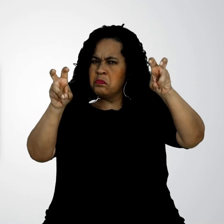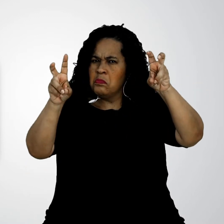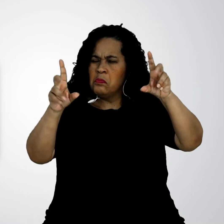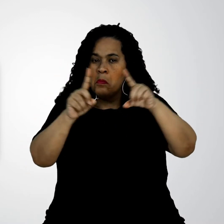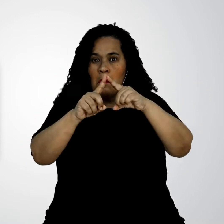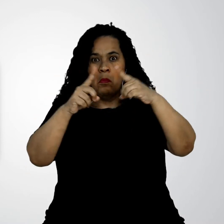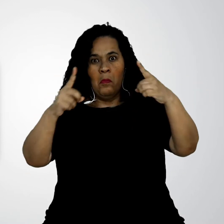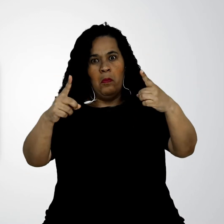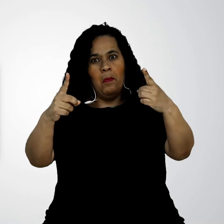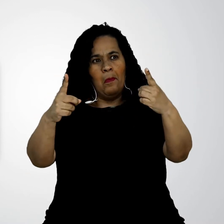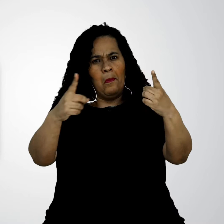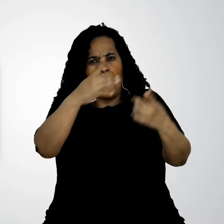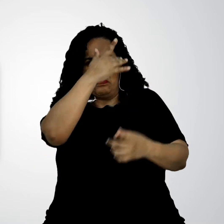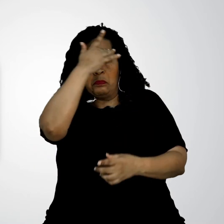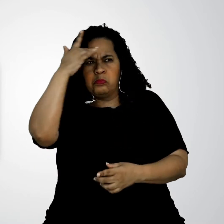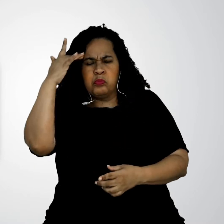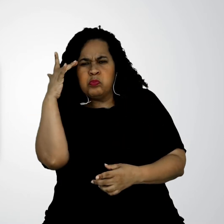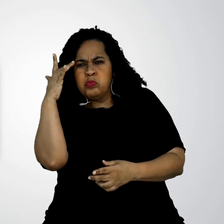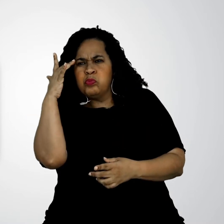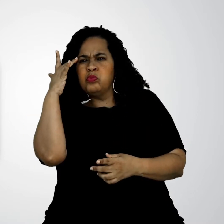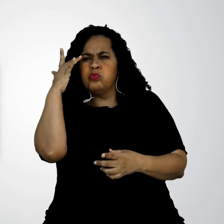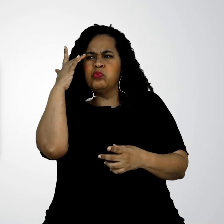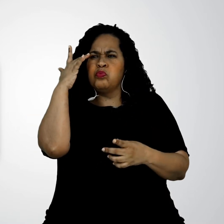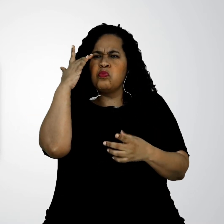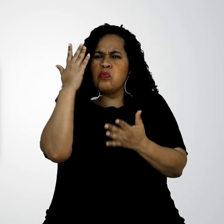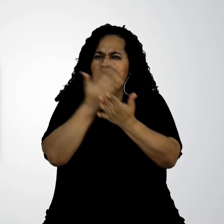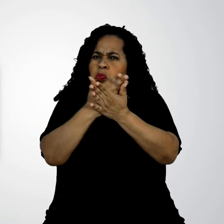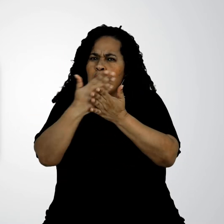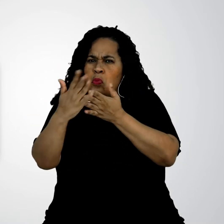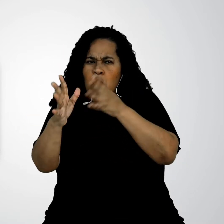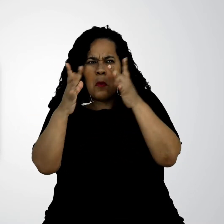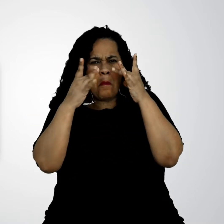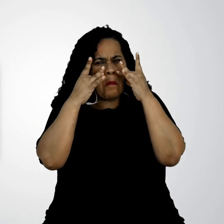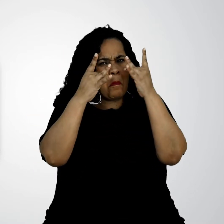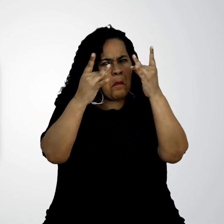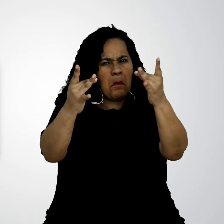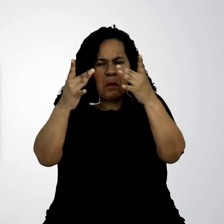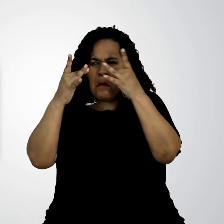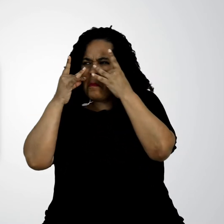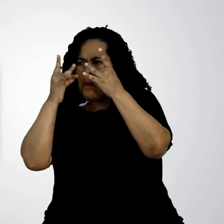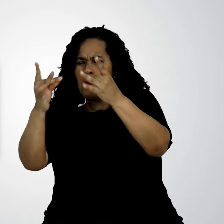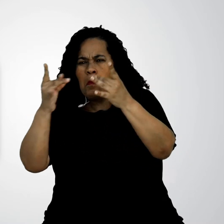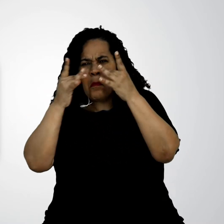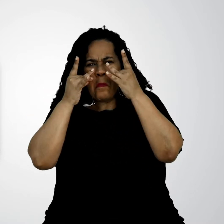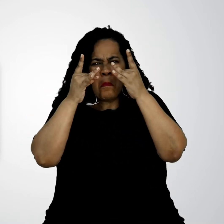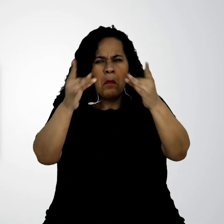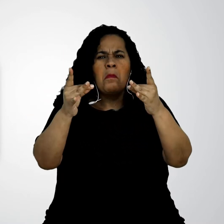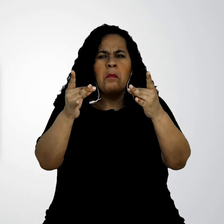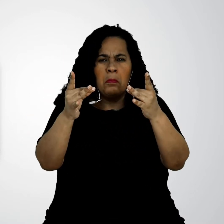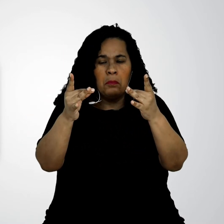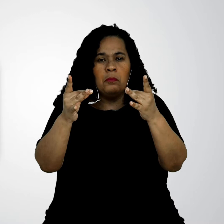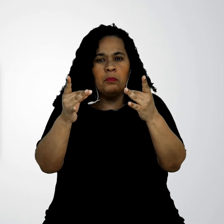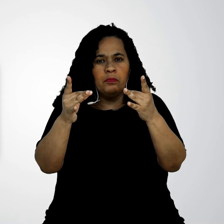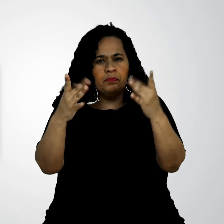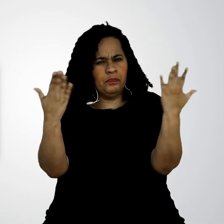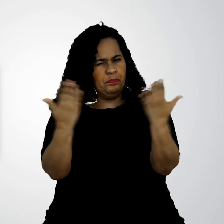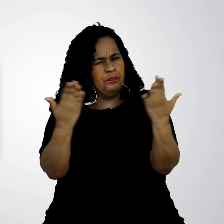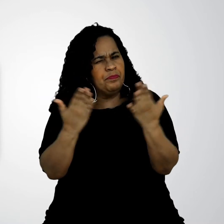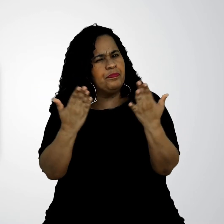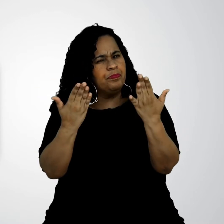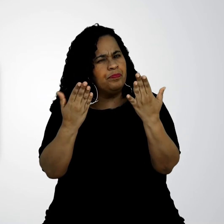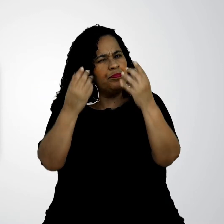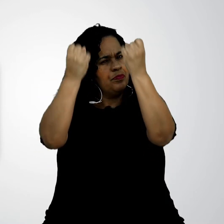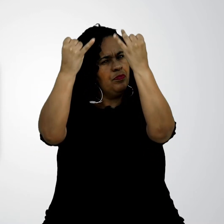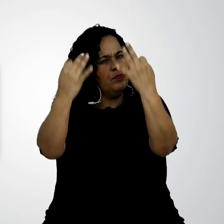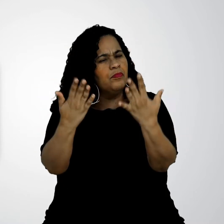causou uma grande polêmica, uma polarização, grandes debates e etc. Veja só, nessa lição